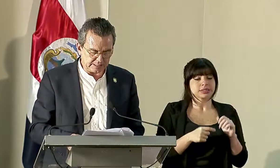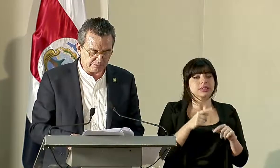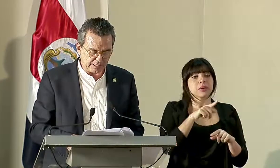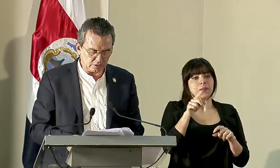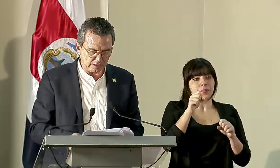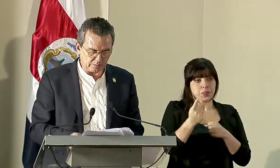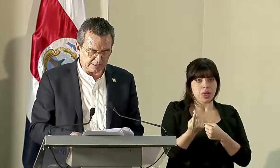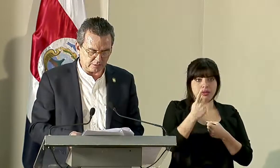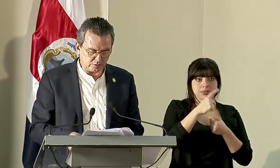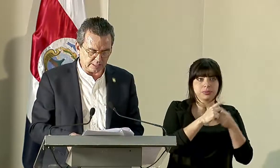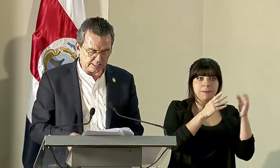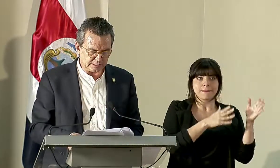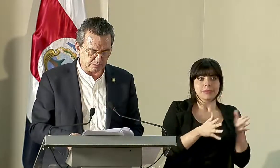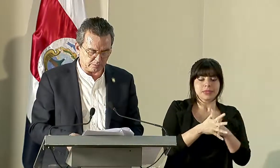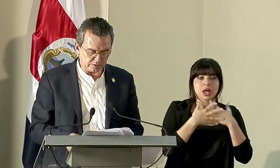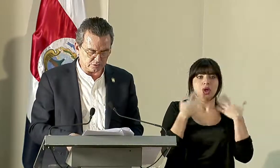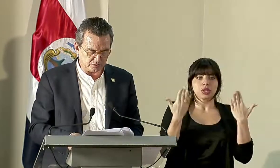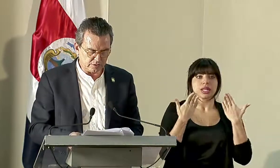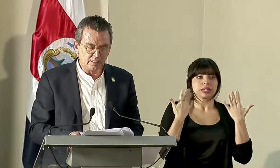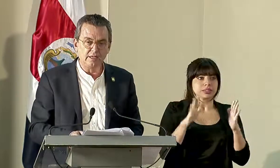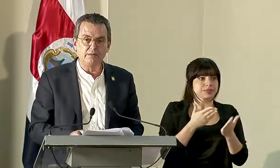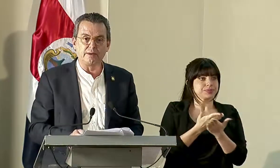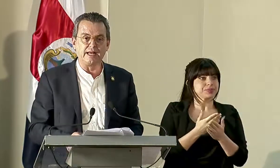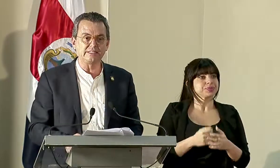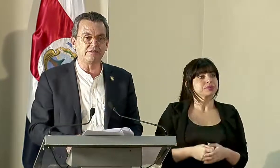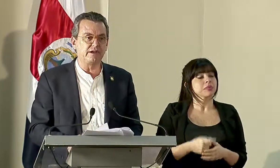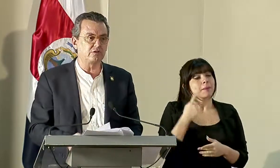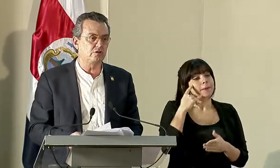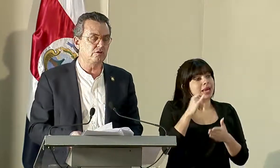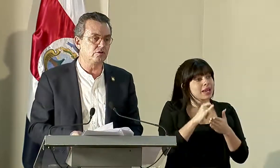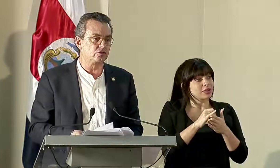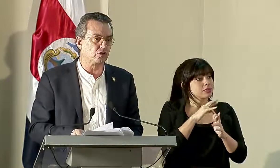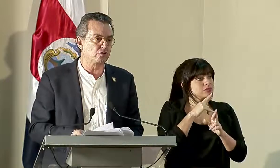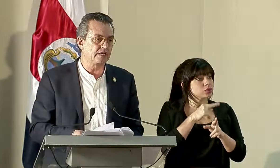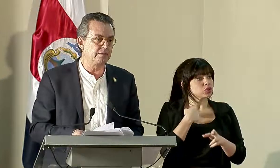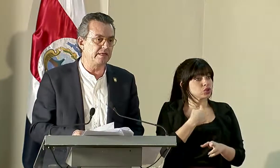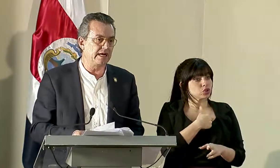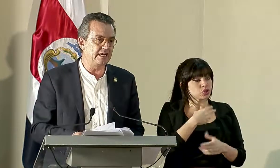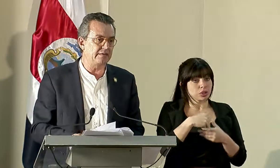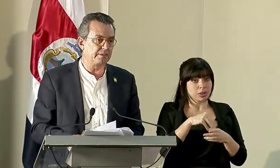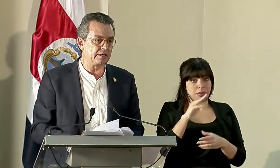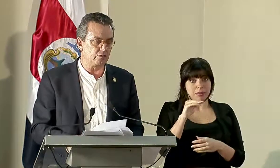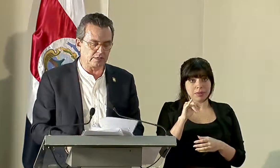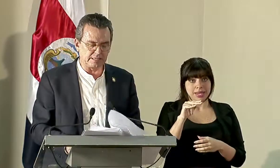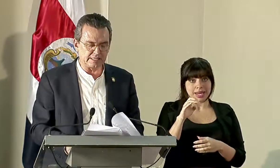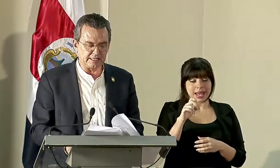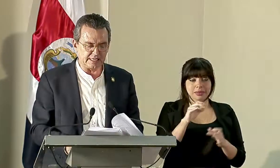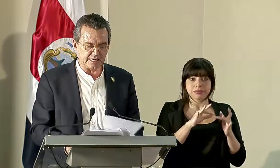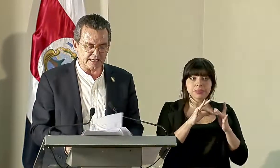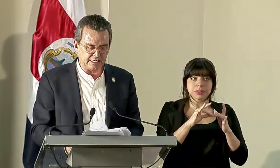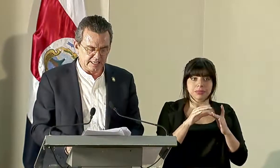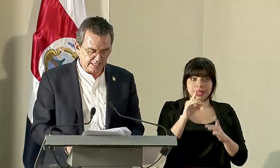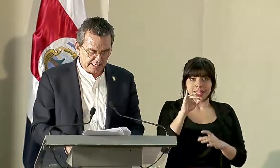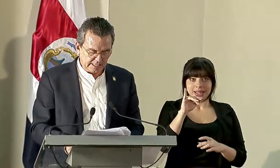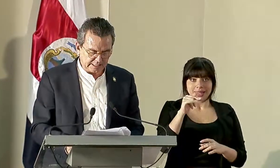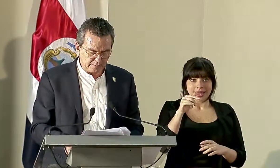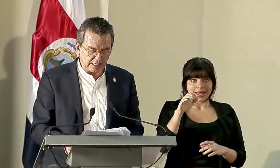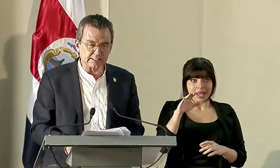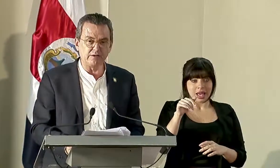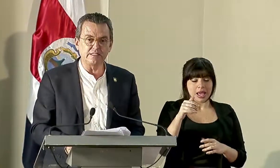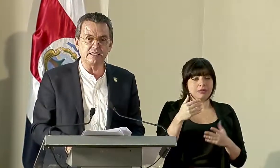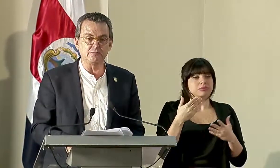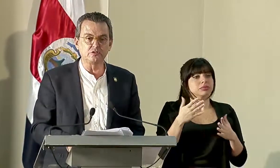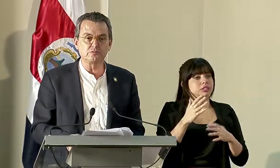estén participando del plan de contingencia propuesto. Para este efecto, nosotros en el MINAE, particularmente en DIGECA,